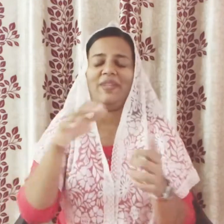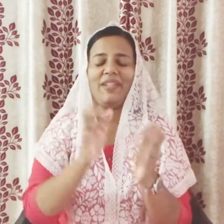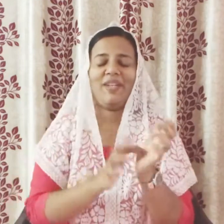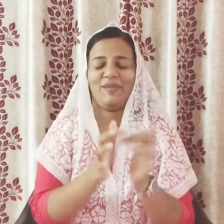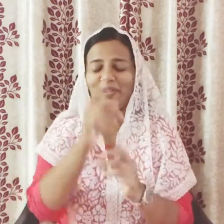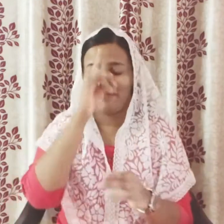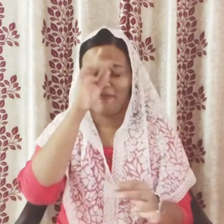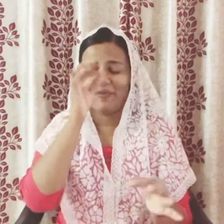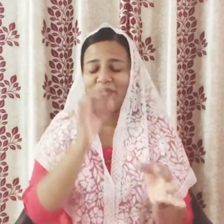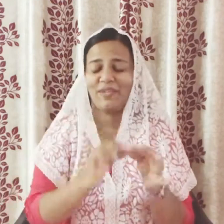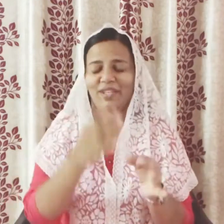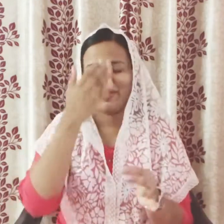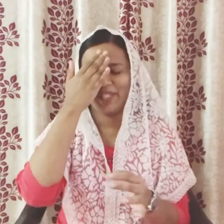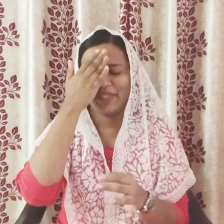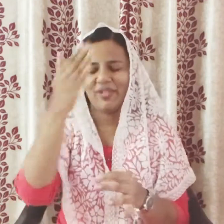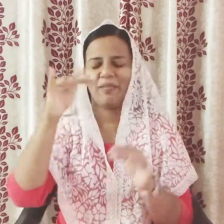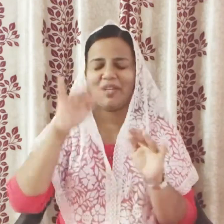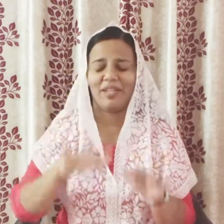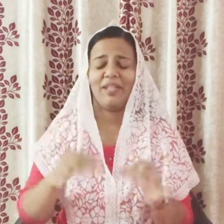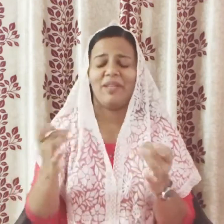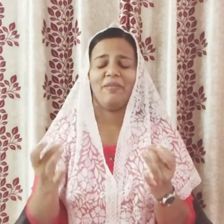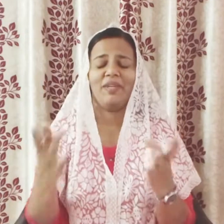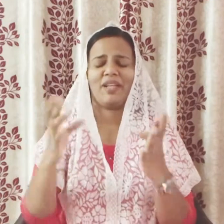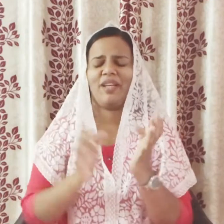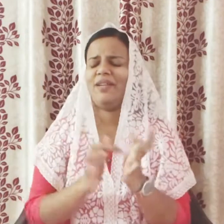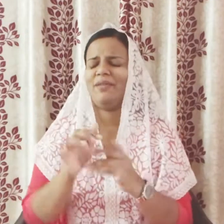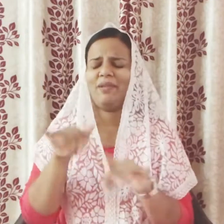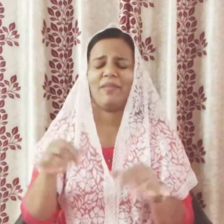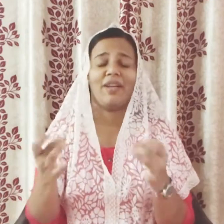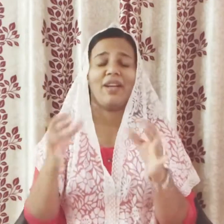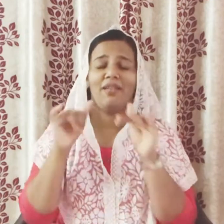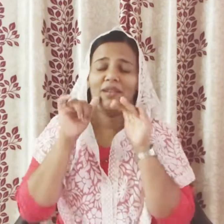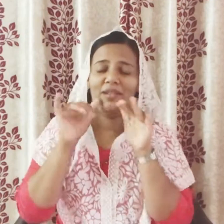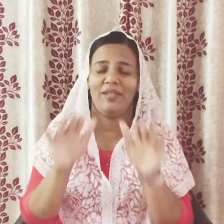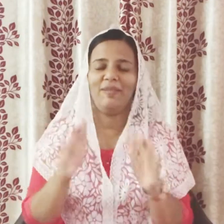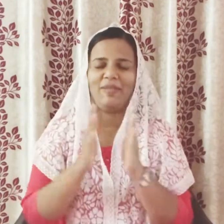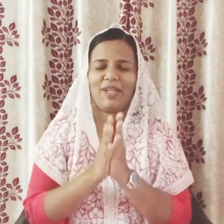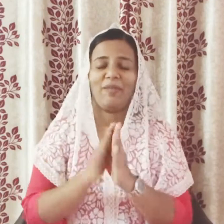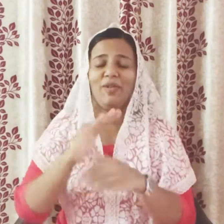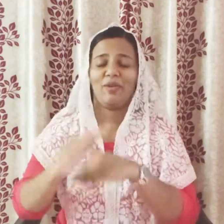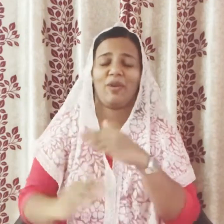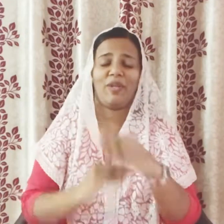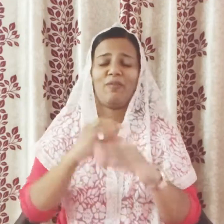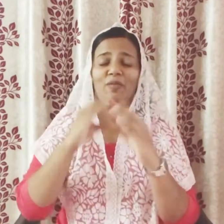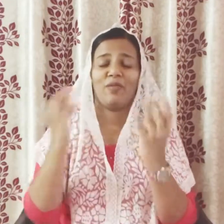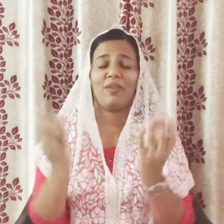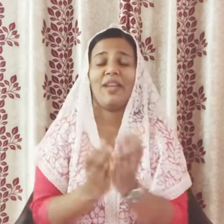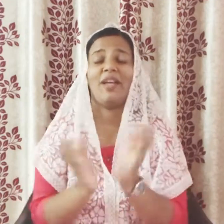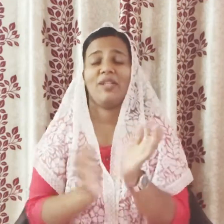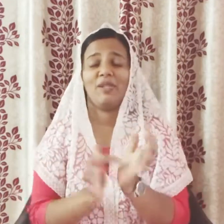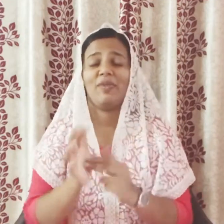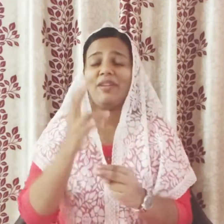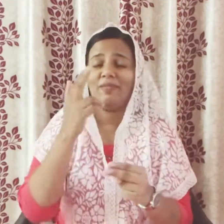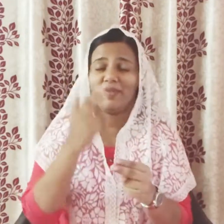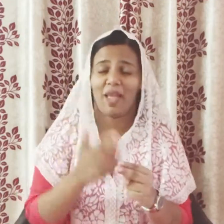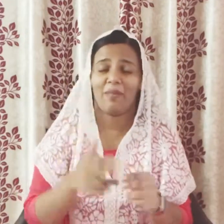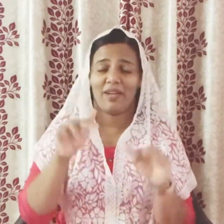അങ്ങയുടെ വിശ്വസ്തതയ്ക്കായിട്ട് നന്ദി പറയുന്നു. അപ്പാ, ഞങ്ങൾ ഈ പകൽക്കാലത്തെ അനുഗ്രഹിച്ച് പ്രാർത്ഥിക്കുന്നു. സ്വർഗത്തിലും ഭൂമിക്കുന്നതിനായ യേശു ക്രിസ്തുവിൻ്റെ നാമത്തിൽ